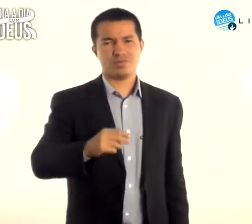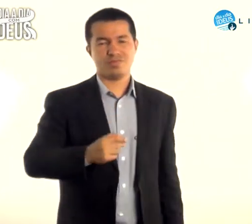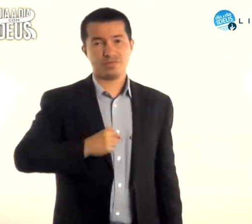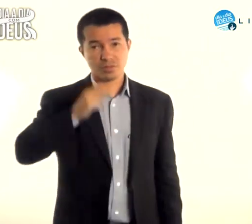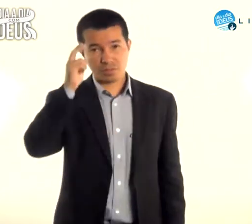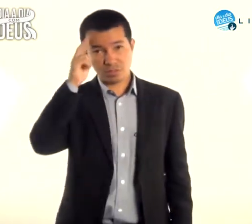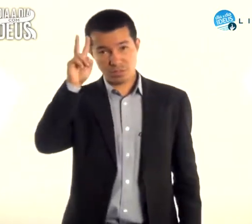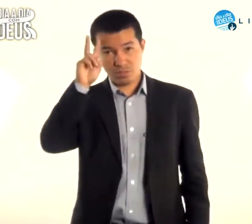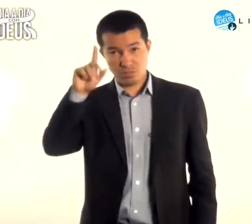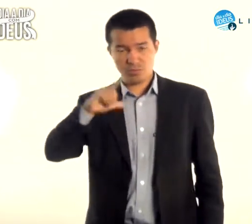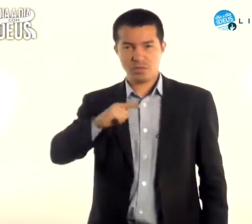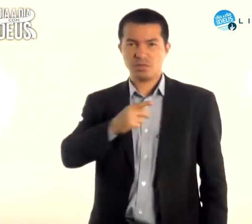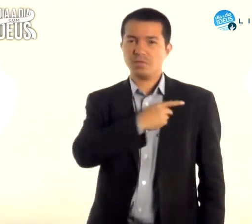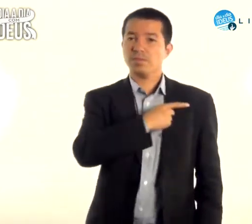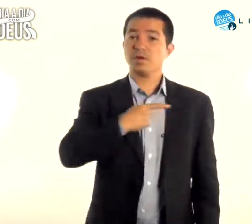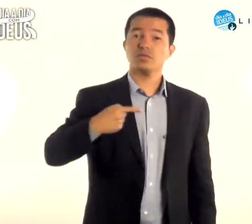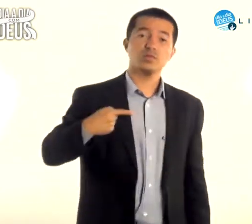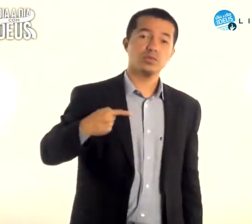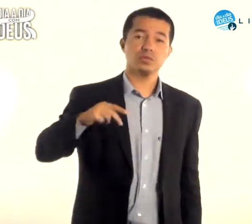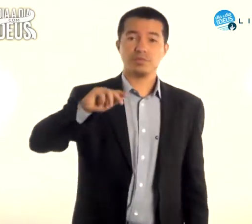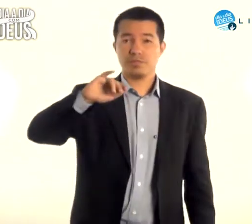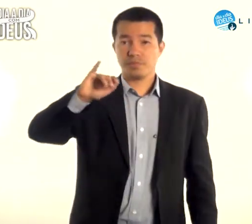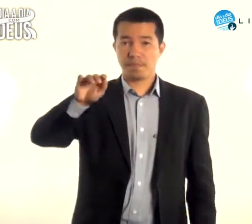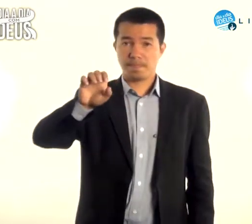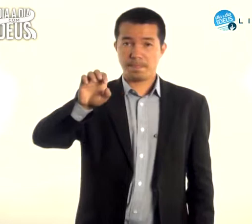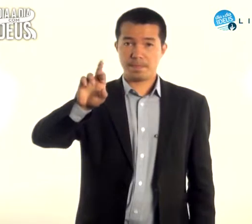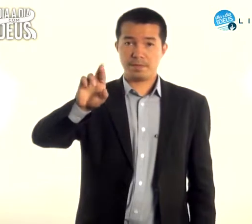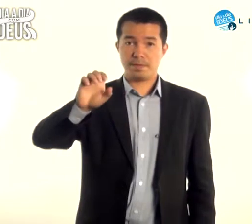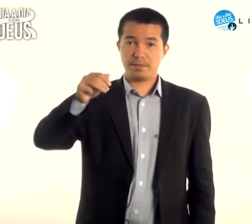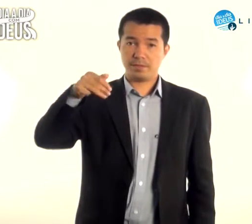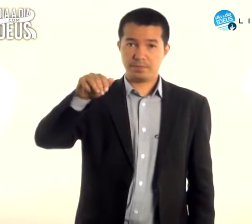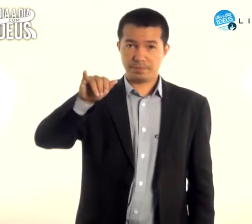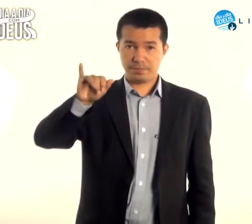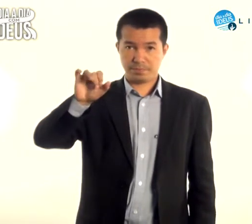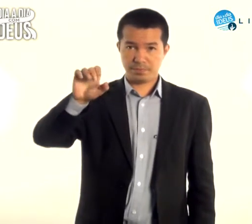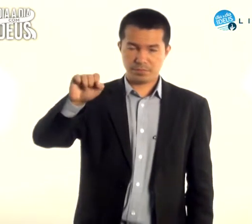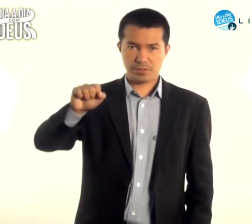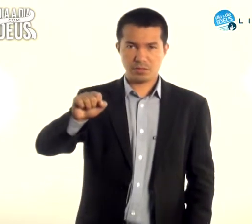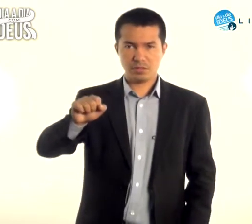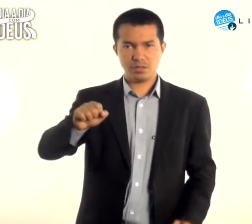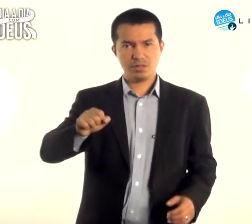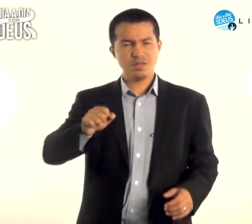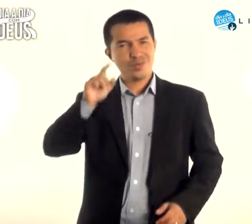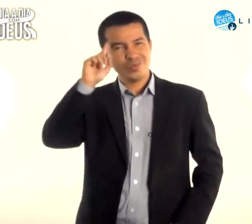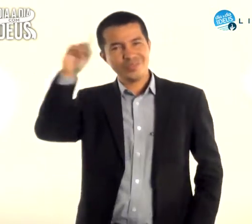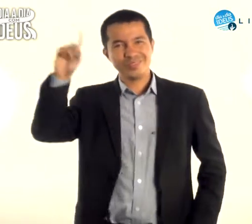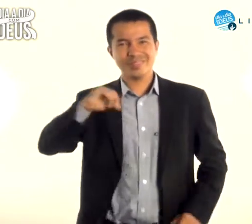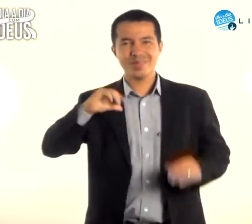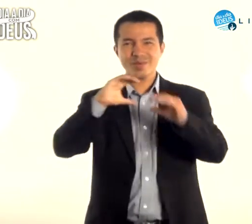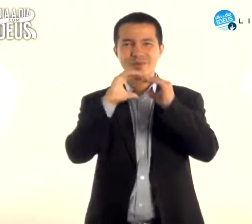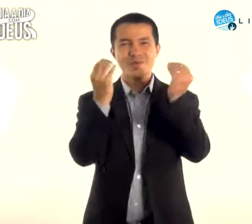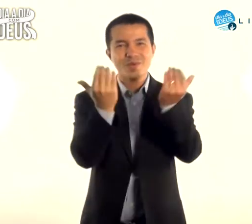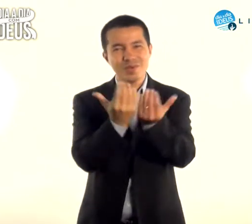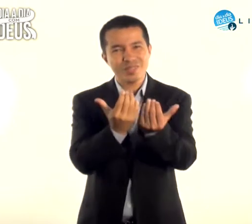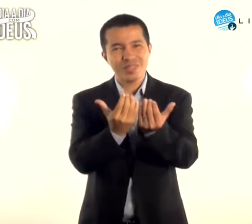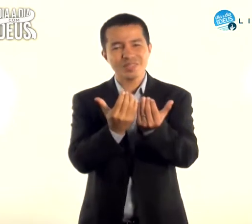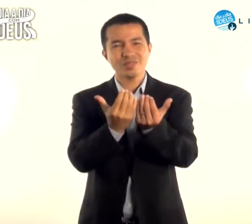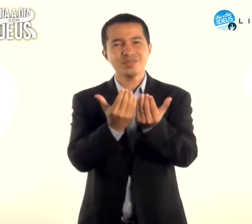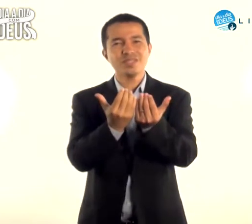da igreja presbiteriana em Belo Horizonte, né? Ele de vez em quando vem por aqui, e uma das coisas que ele falou uma vez num congresso é: agradou a